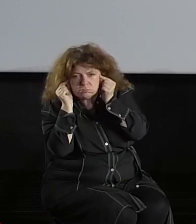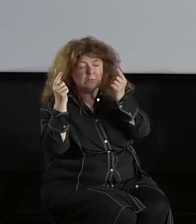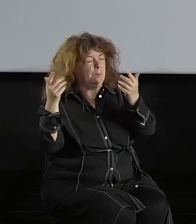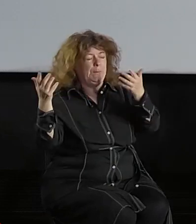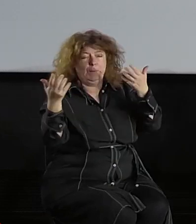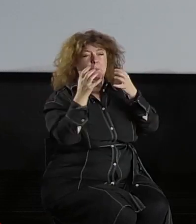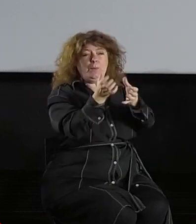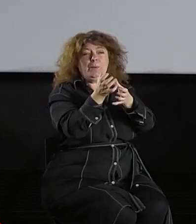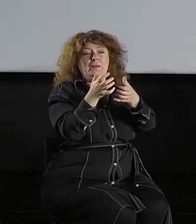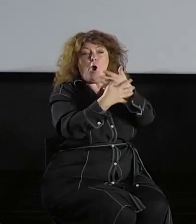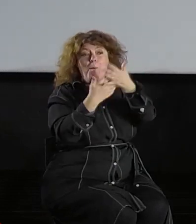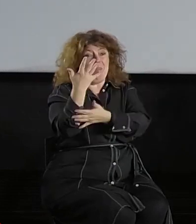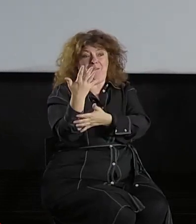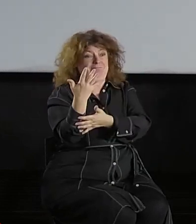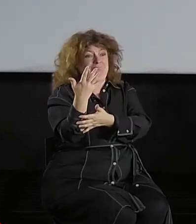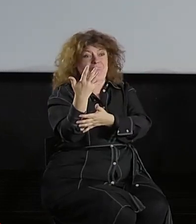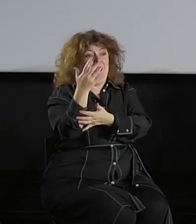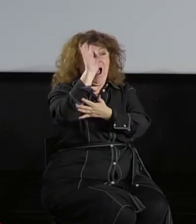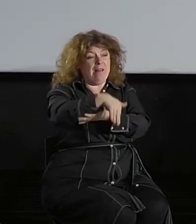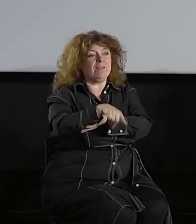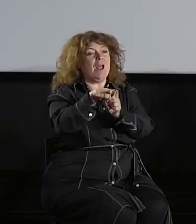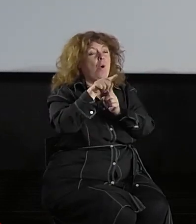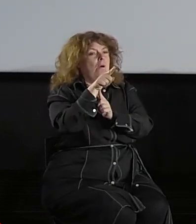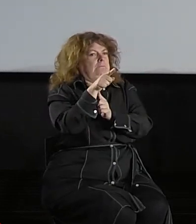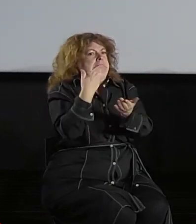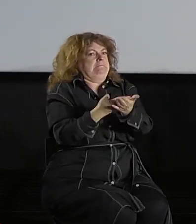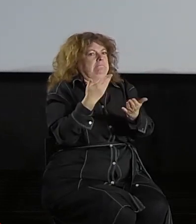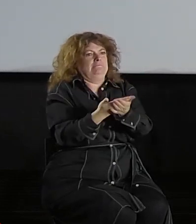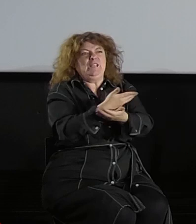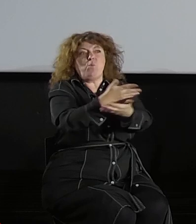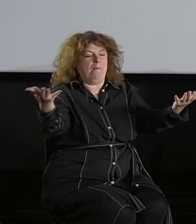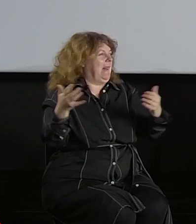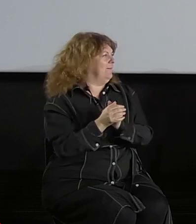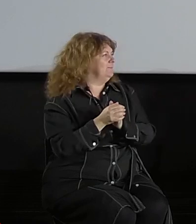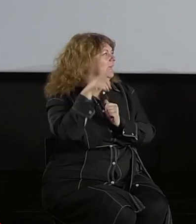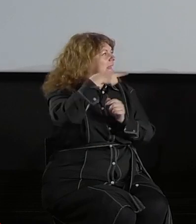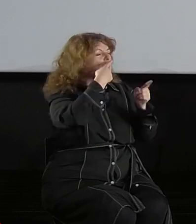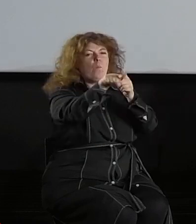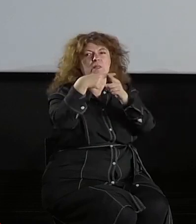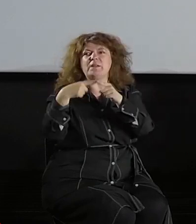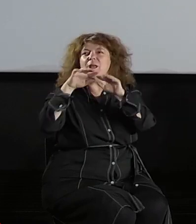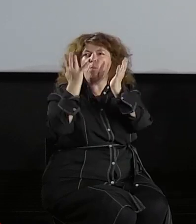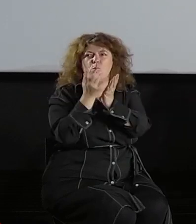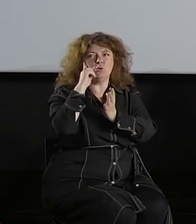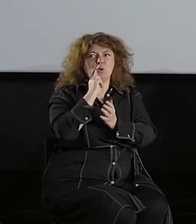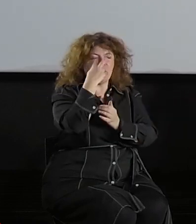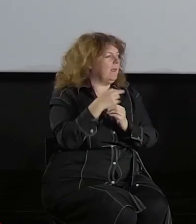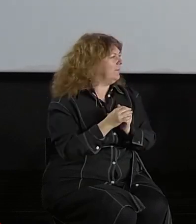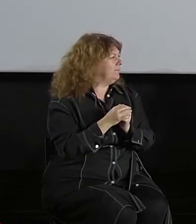como quieras entonces hay es una realidad muy amplia y muy diversa el mundo de la sordoceguera no entonces habría que